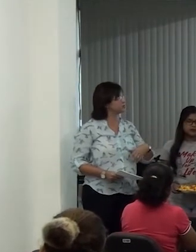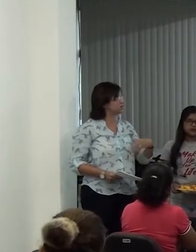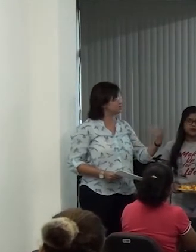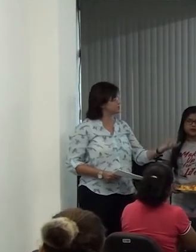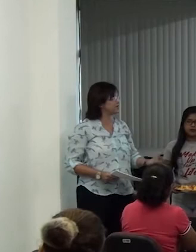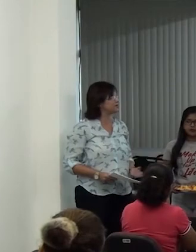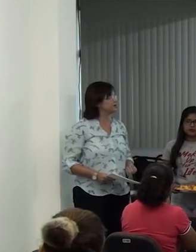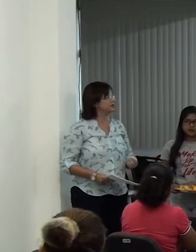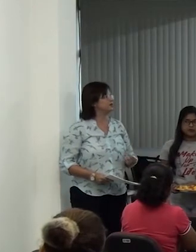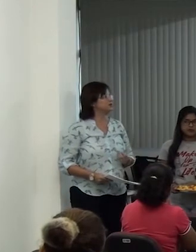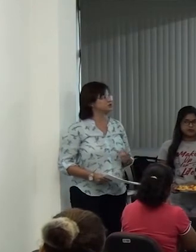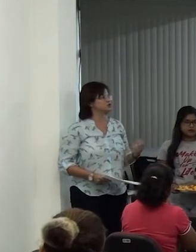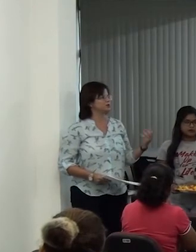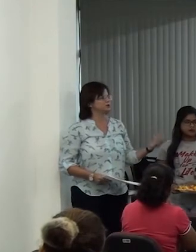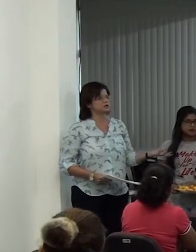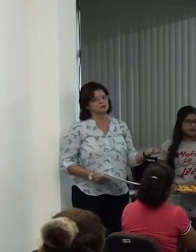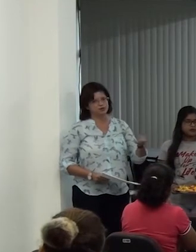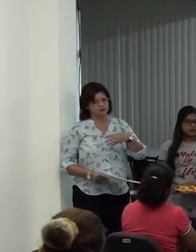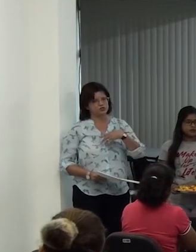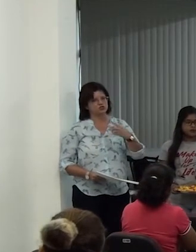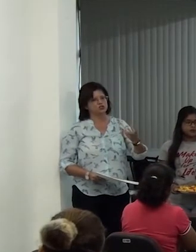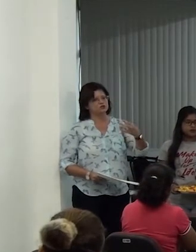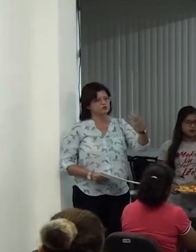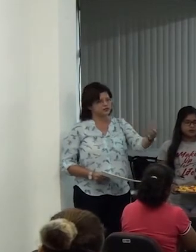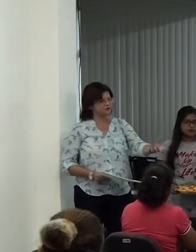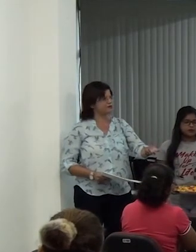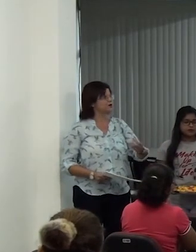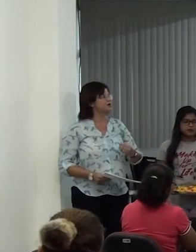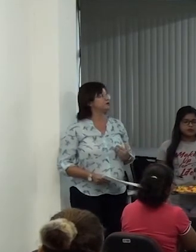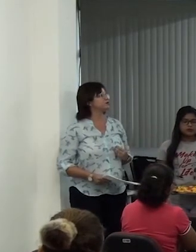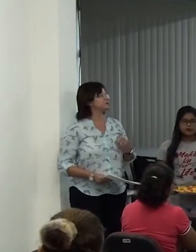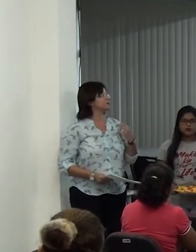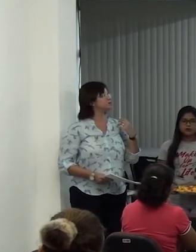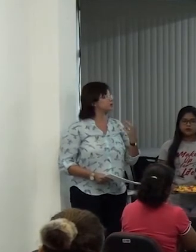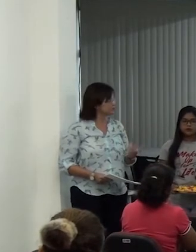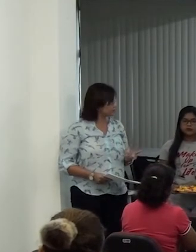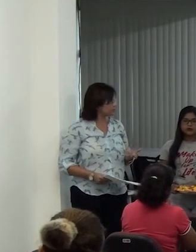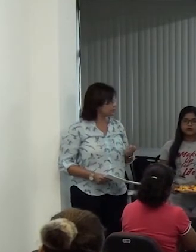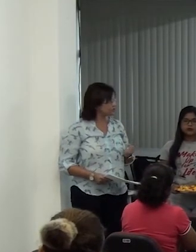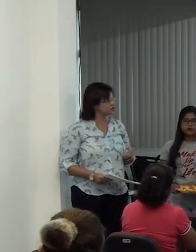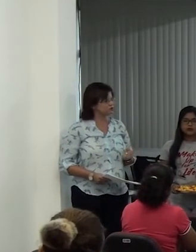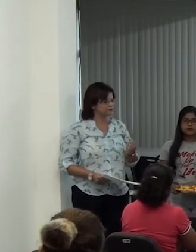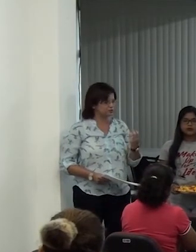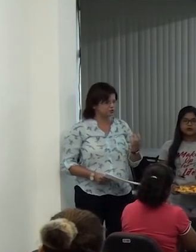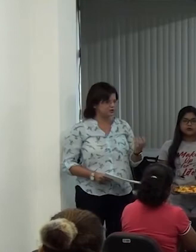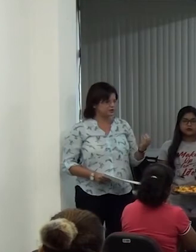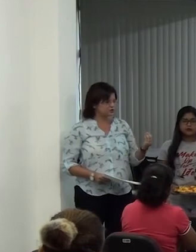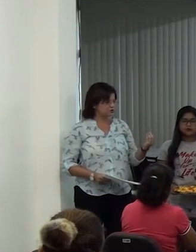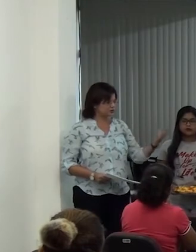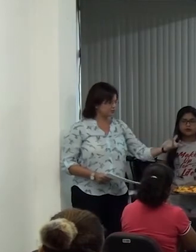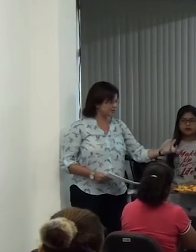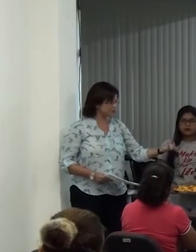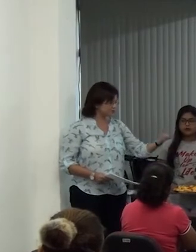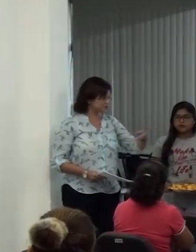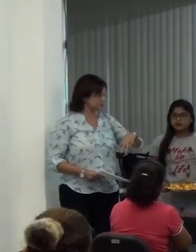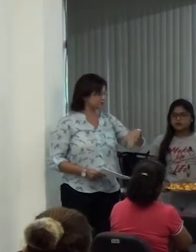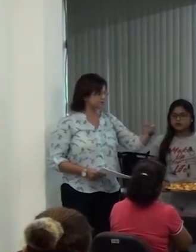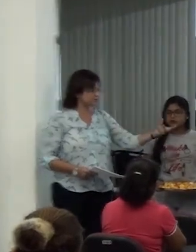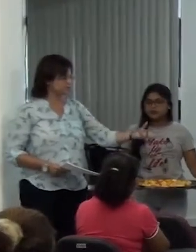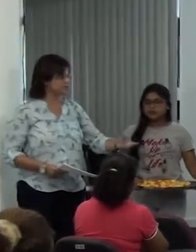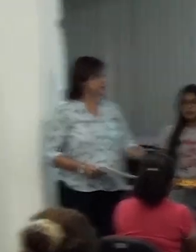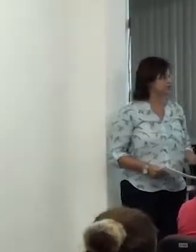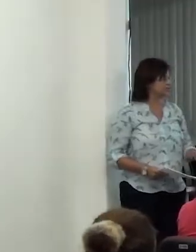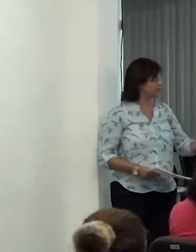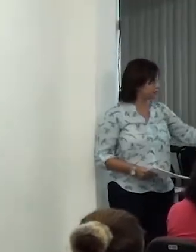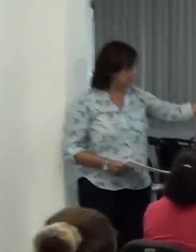conscientização que vocês realizaram. Né? Acho que chamou a atenção para muita gente aqui do CEFOR sobre a importância, né, de contemplar as pessoas com